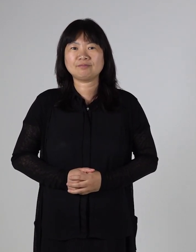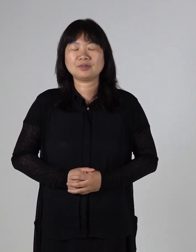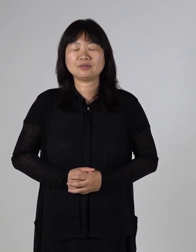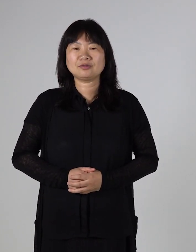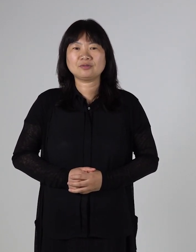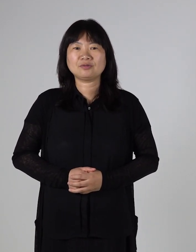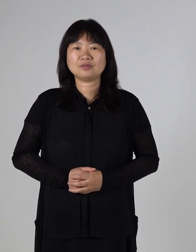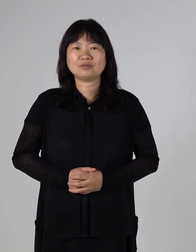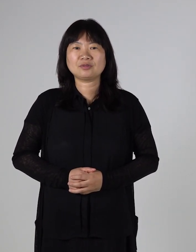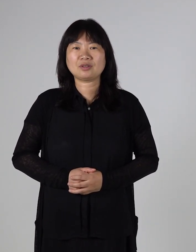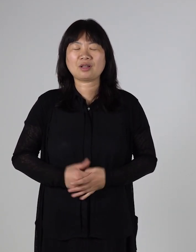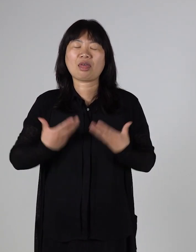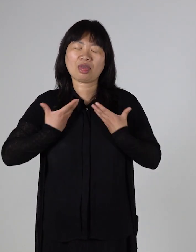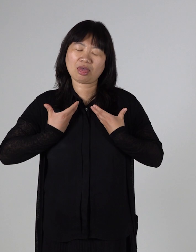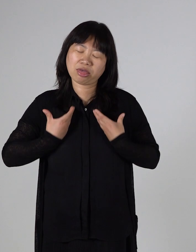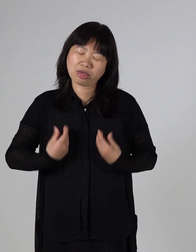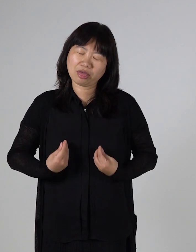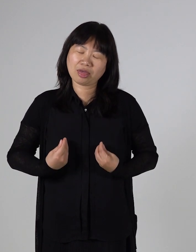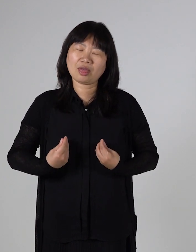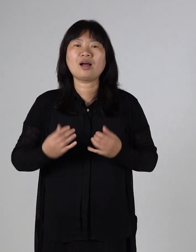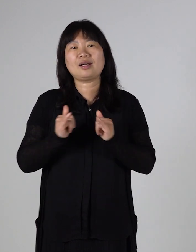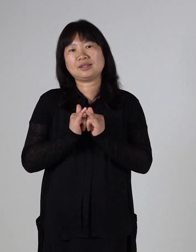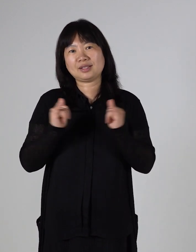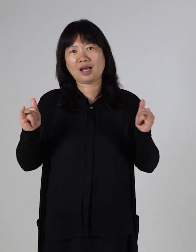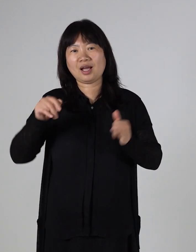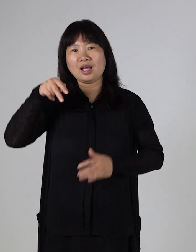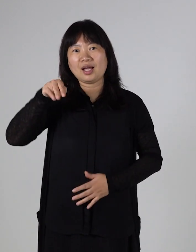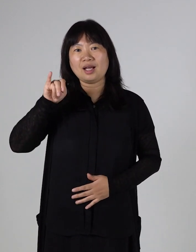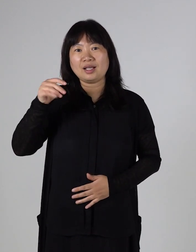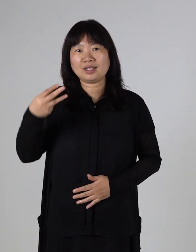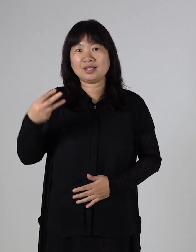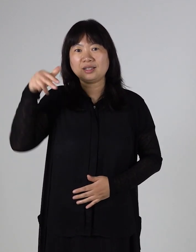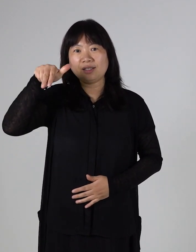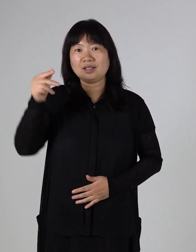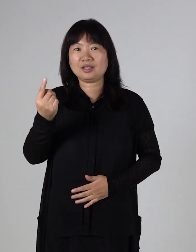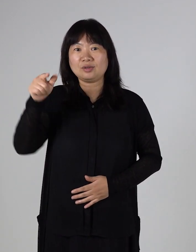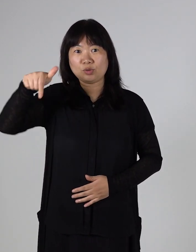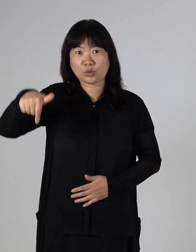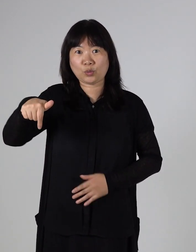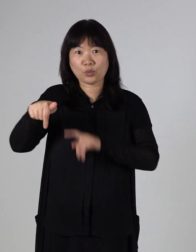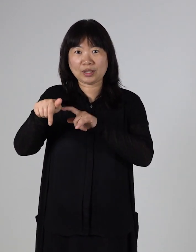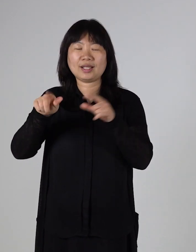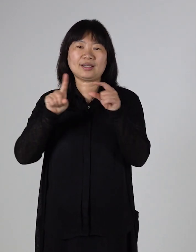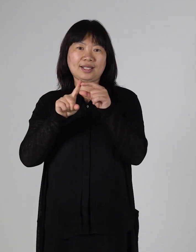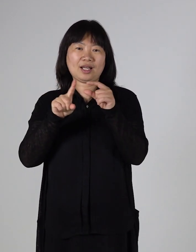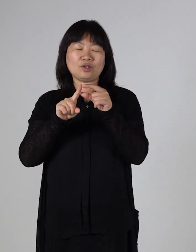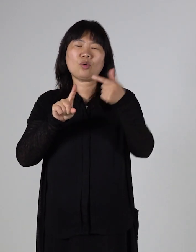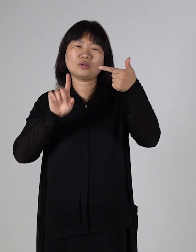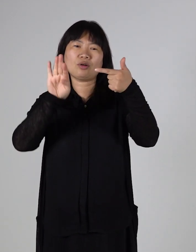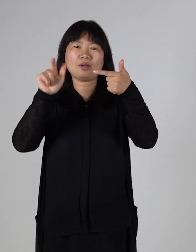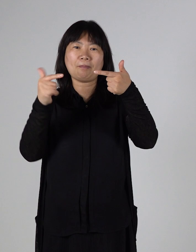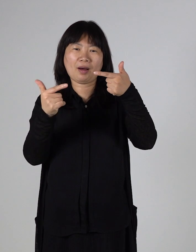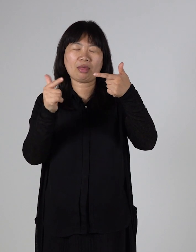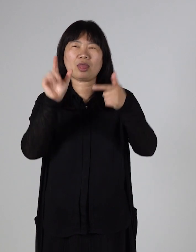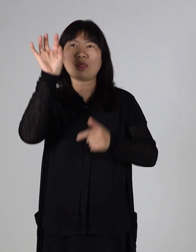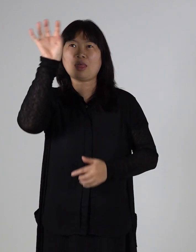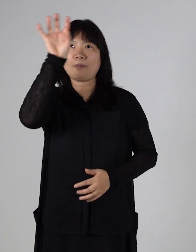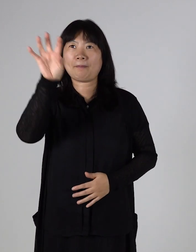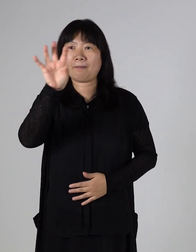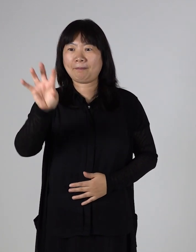하는 자에 대한 말씀이 한 6차례에 걸쳐서 등장을 하는데,